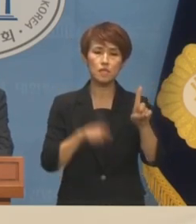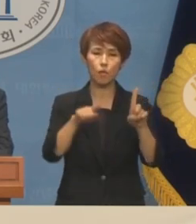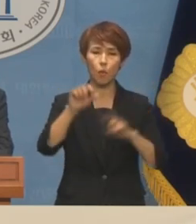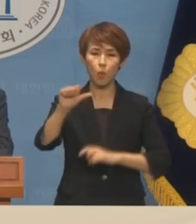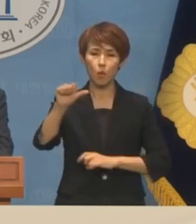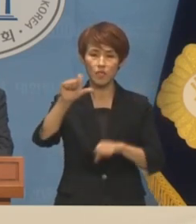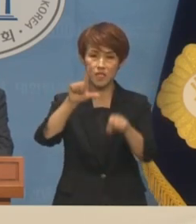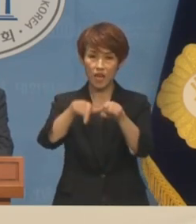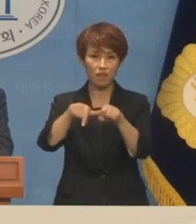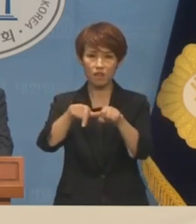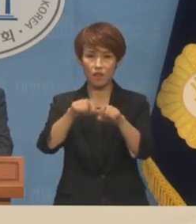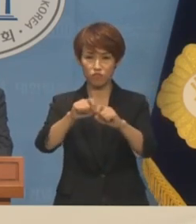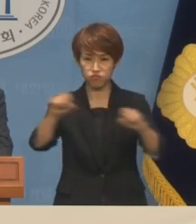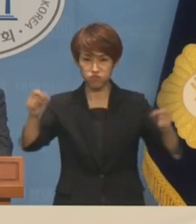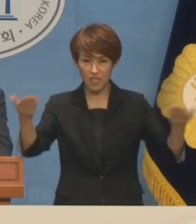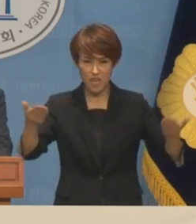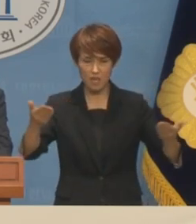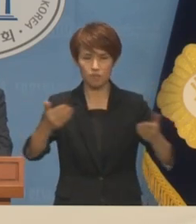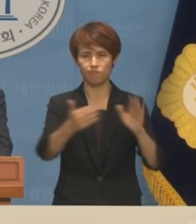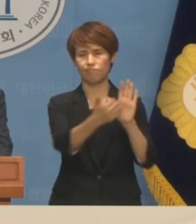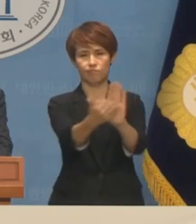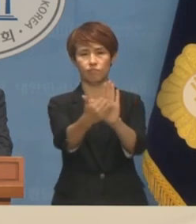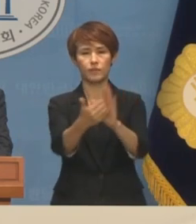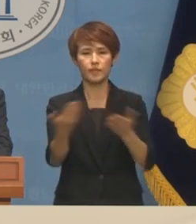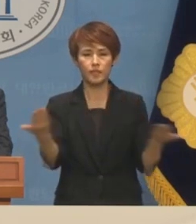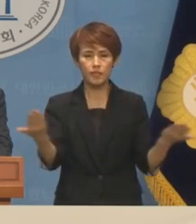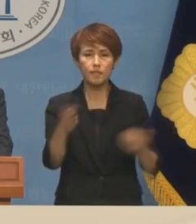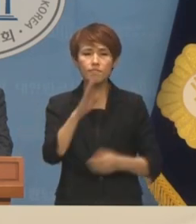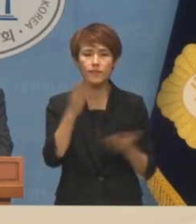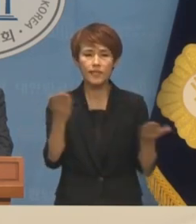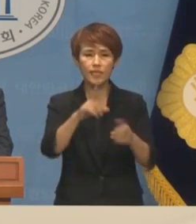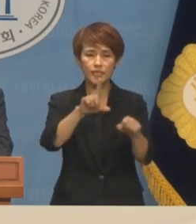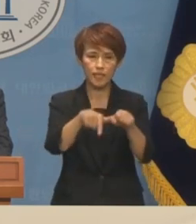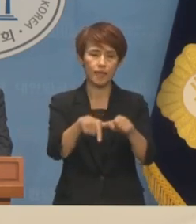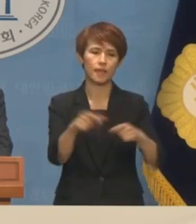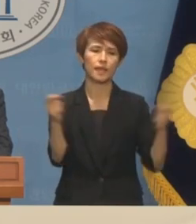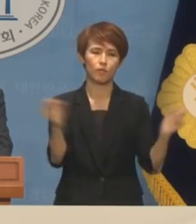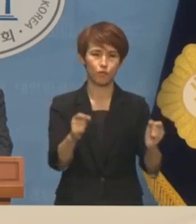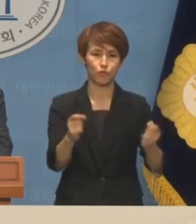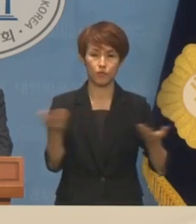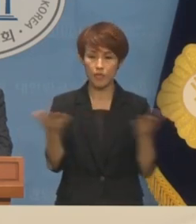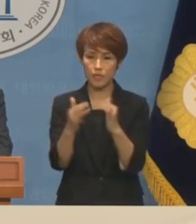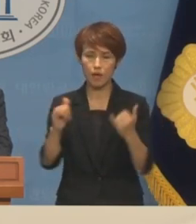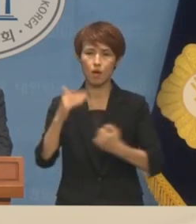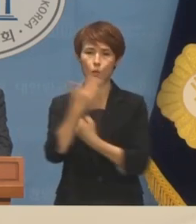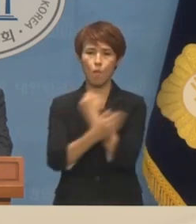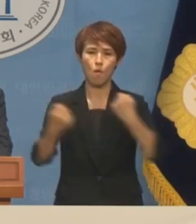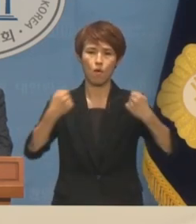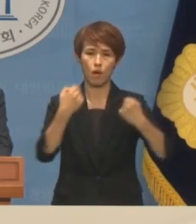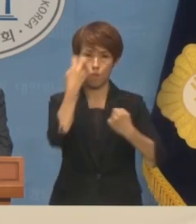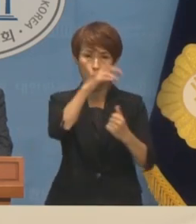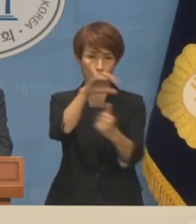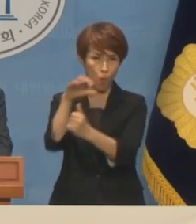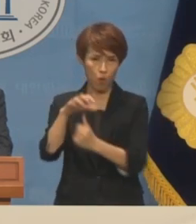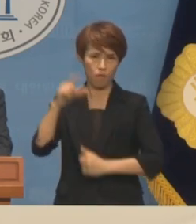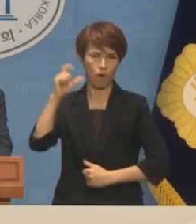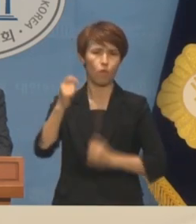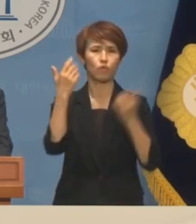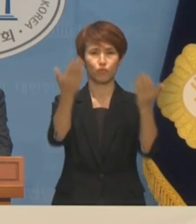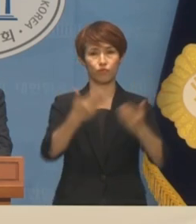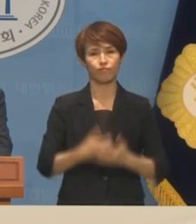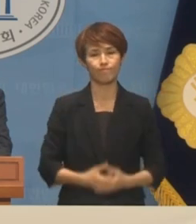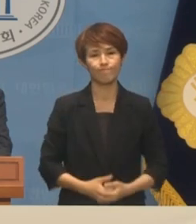원천적으로 차단하여 실노동시간 단축은 물론 노동자들의 건강권 보호를